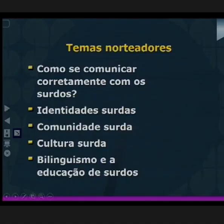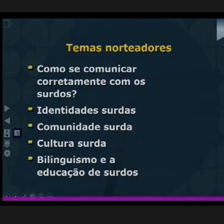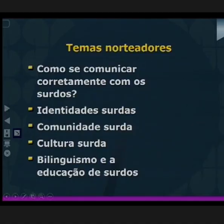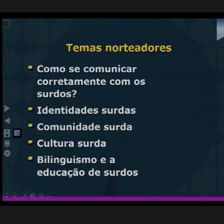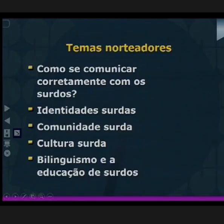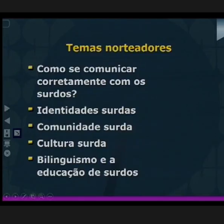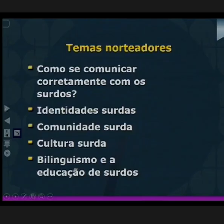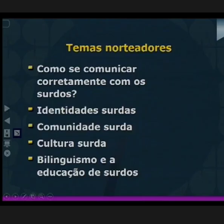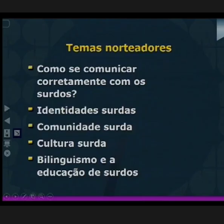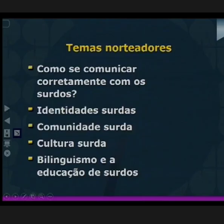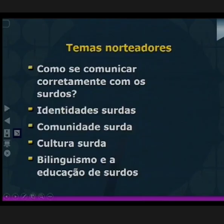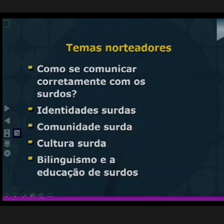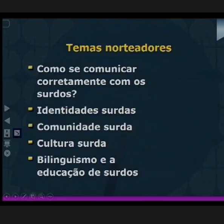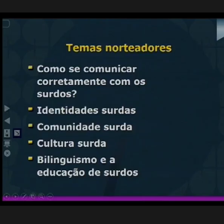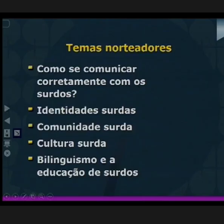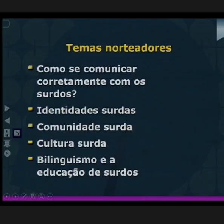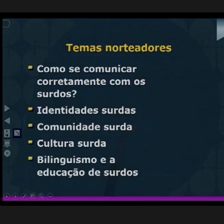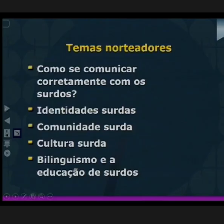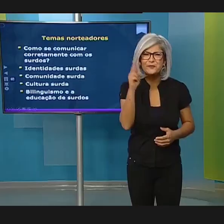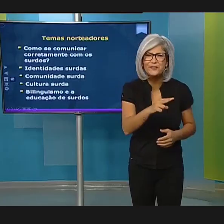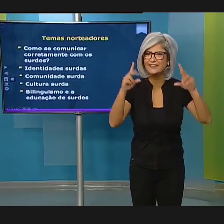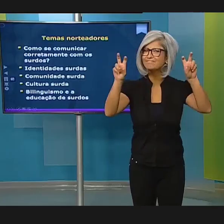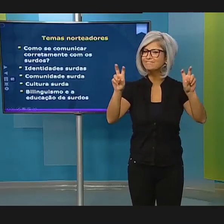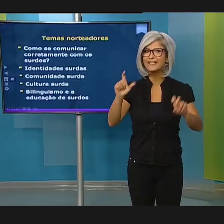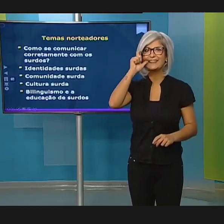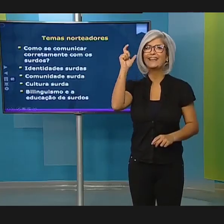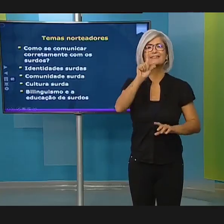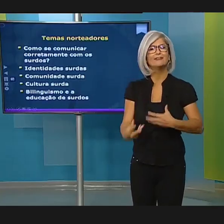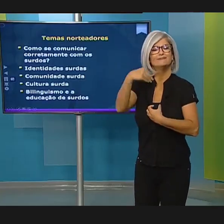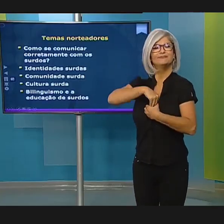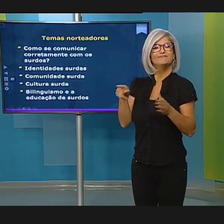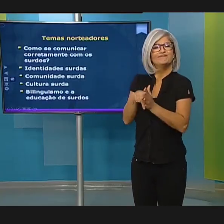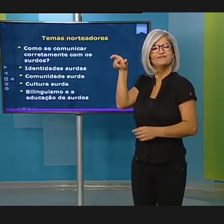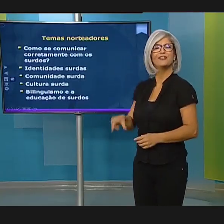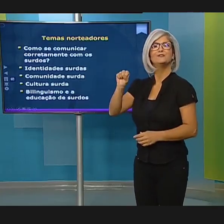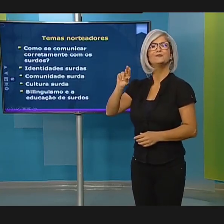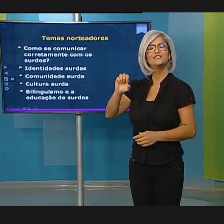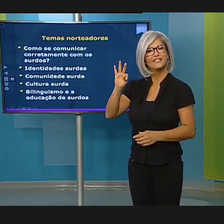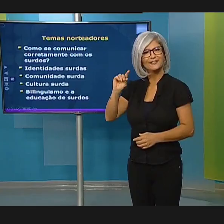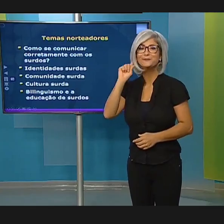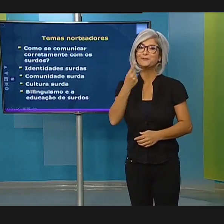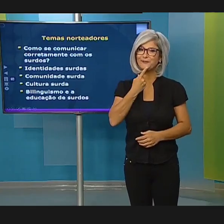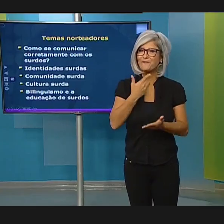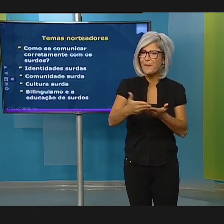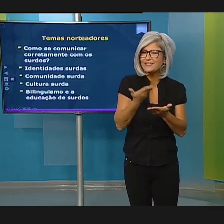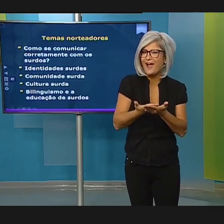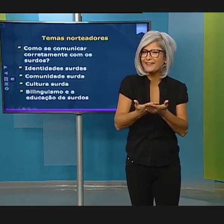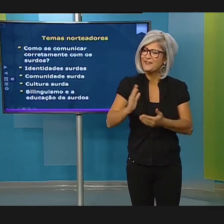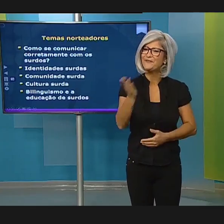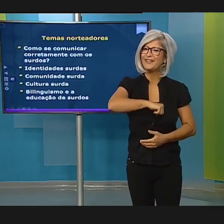da cultura surda e falaremos também sobre o bilinguismo e a educação de surdos. Observaram quanto interessantes são essas temáticas dessa teleaula? Vocês vão ter mais conhecimento sobre quem é o sujeito surdo, então vamos começar a